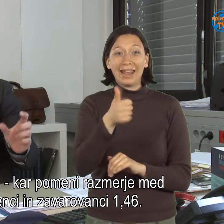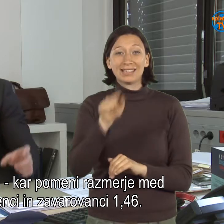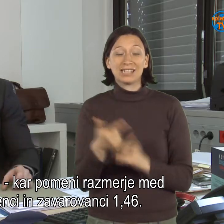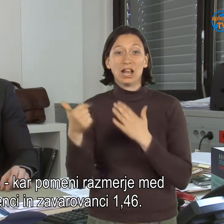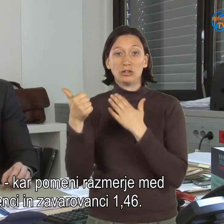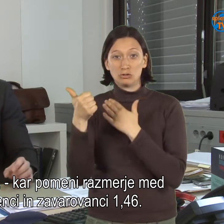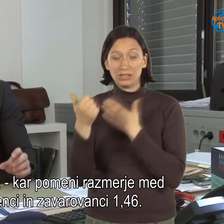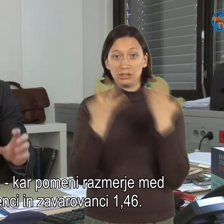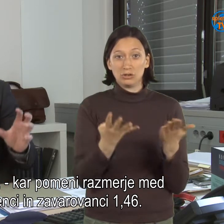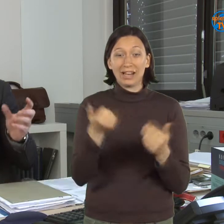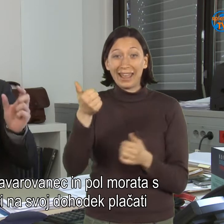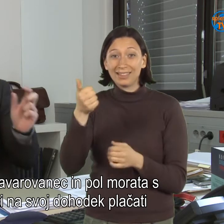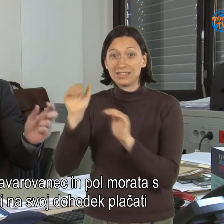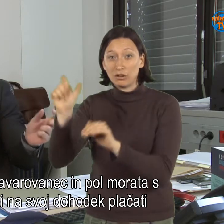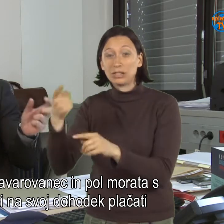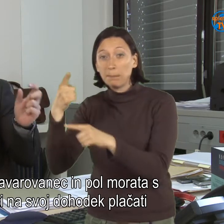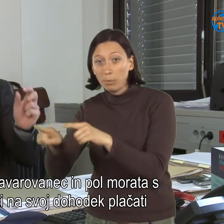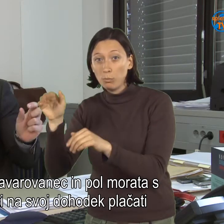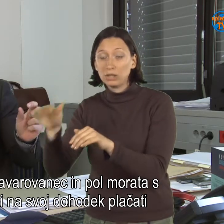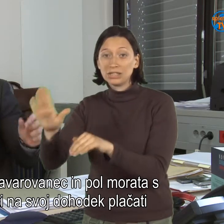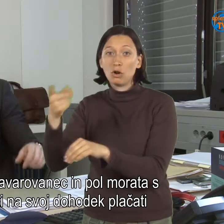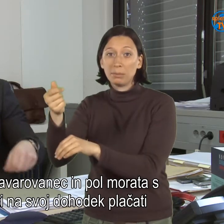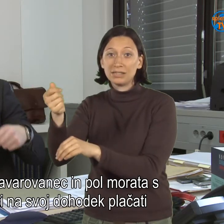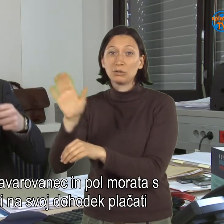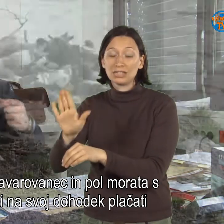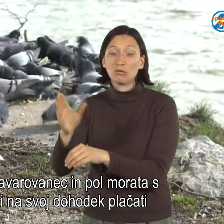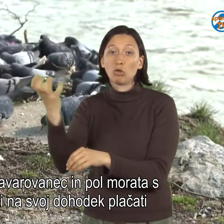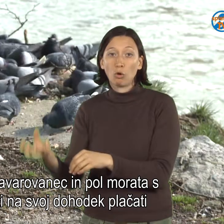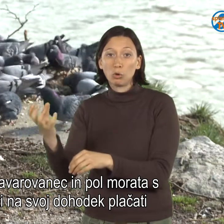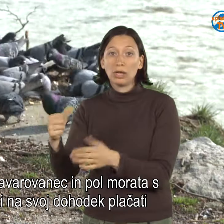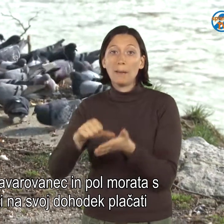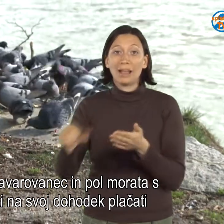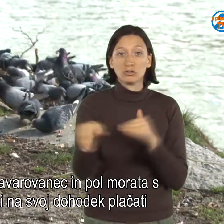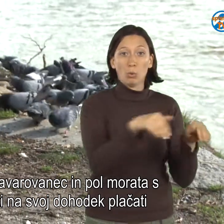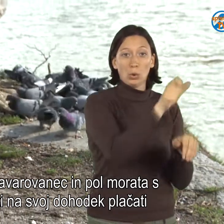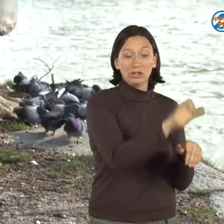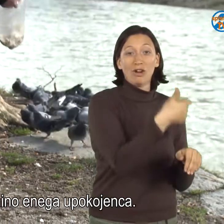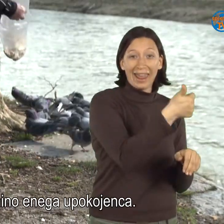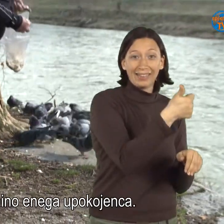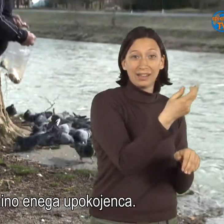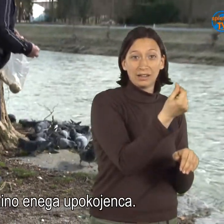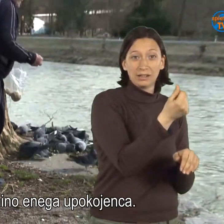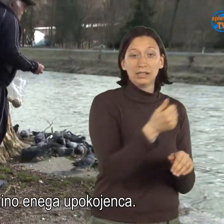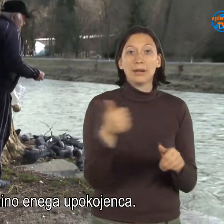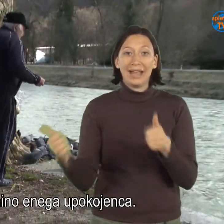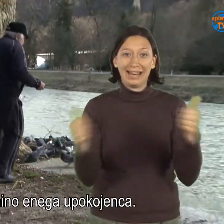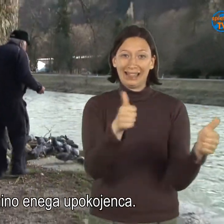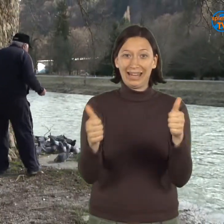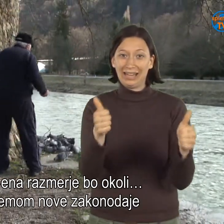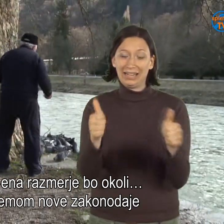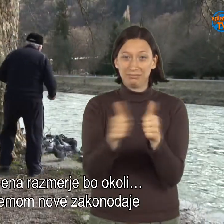zavarovanci 1,46. Se pravi, zavarovanec in pol morata s prispevki na svoj dohodek plačati pokojnino